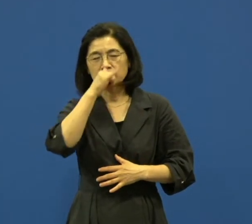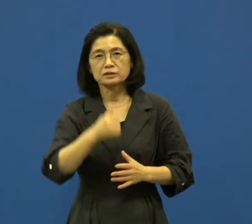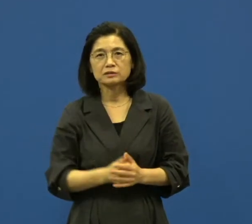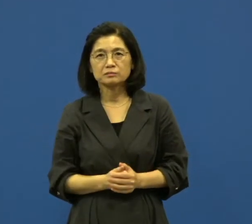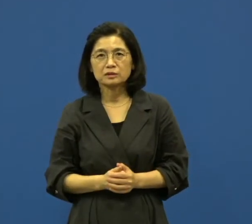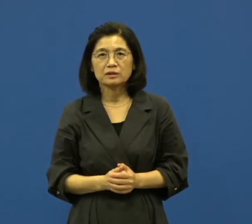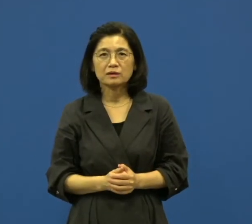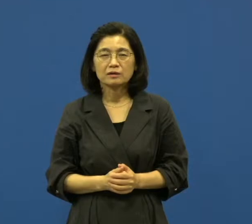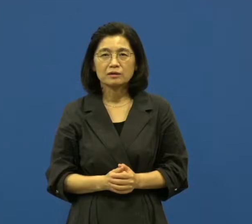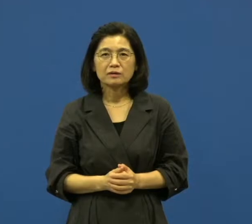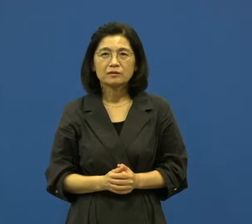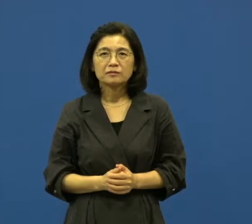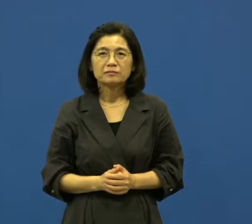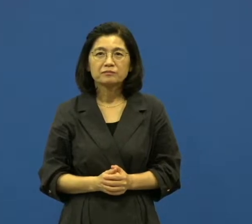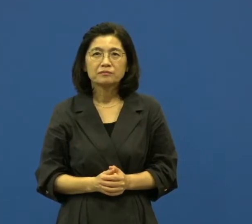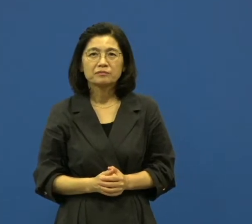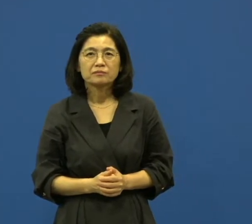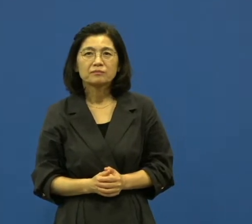나에게 일어났는가?